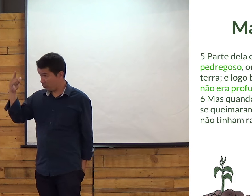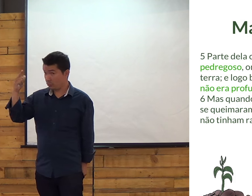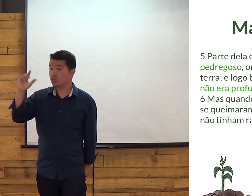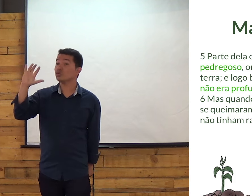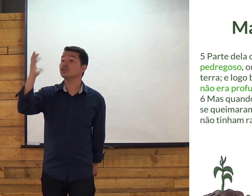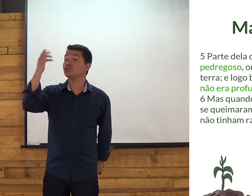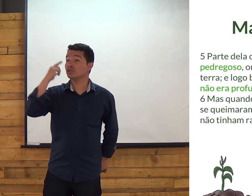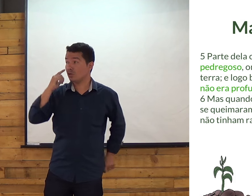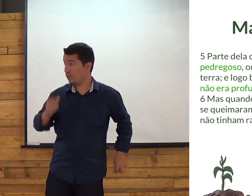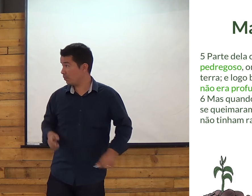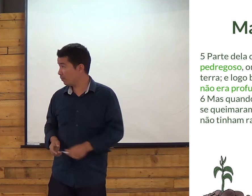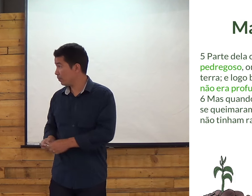só o que aconteceu.